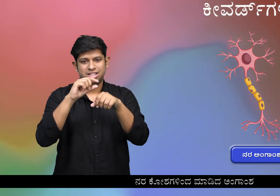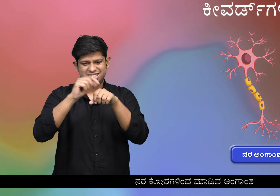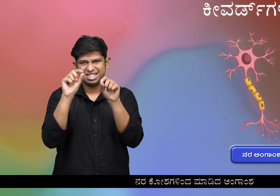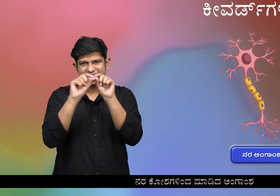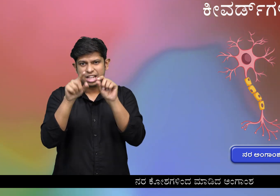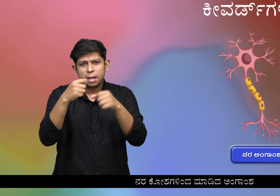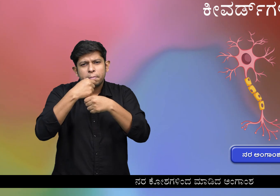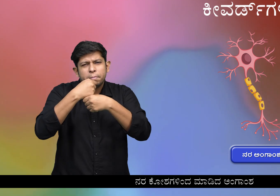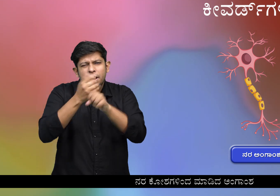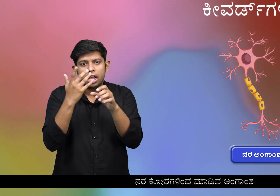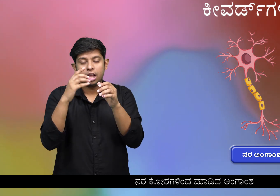ನರಕೋಶಗಳಿಂದ ಮಾಡಿದ ಅಂಗಾಂಶ,